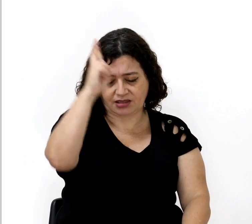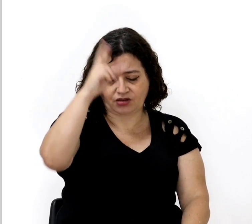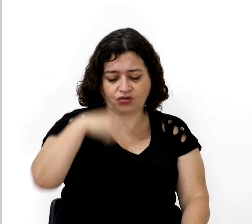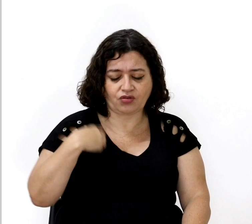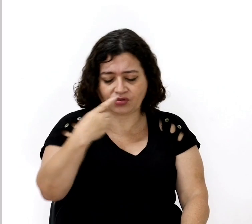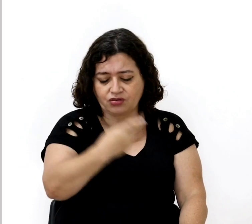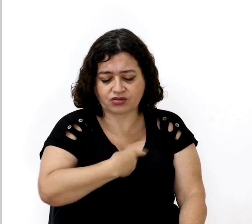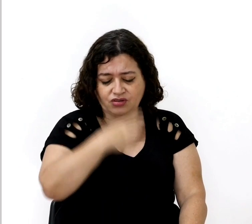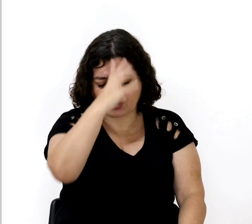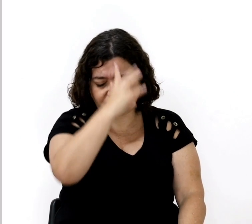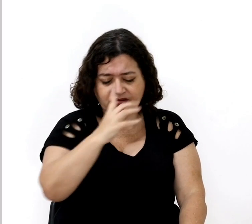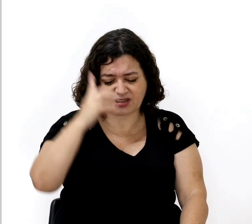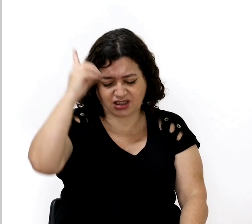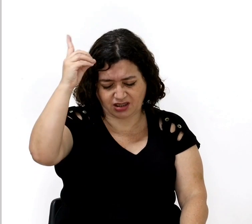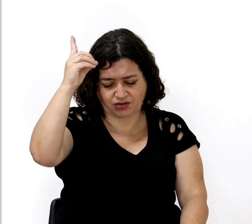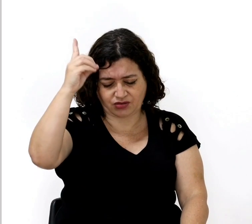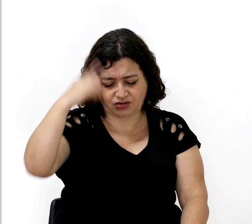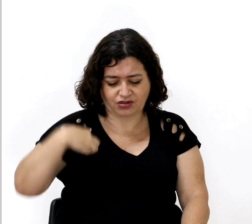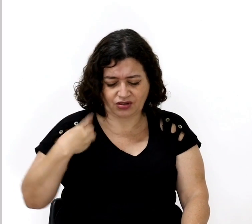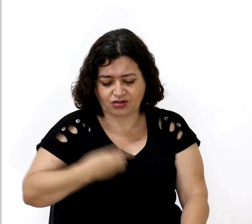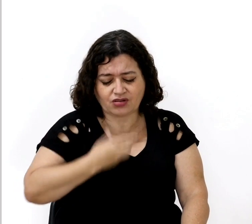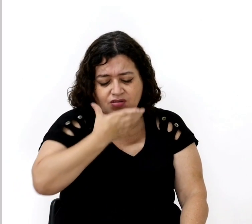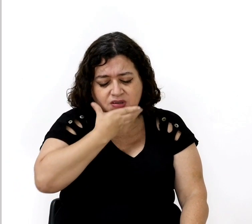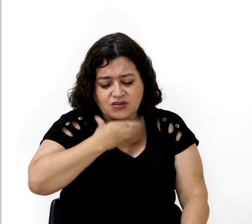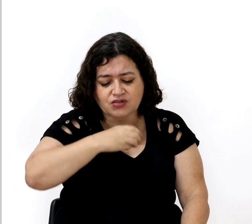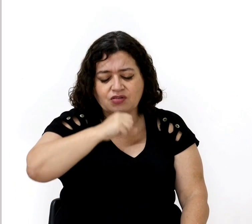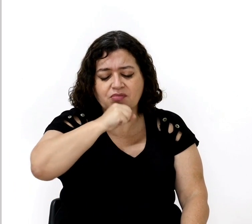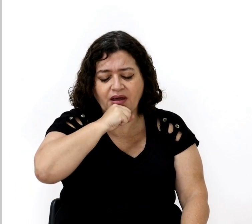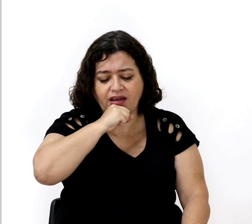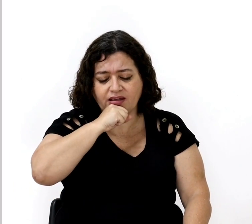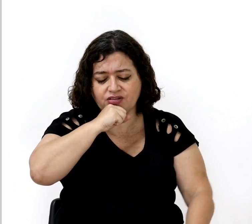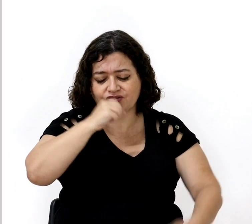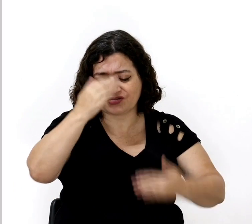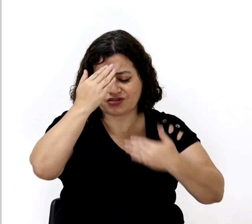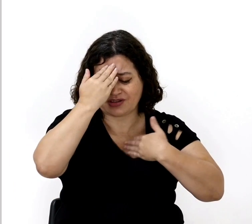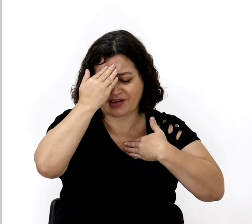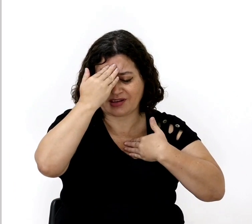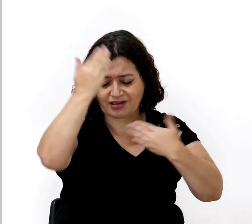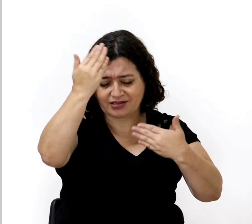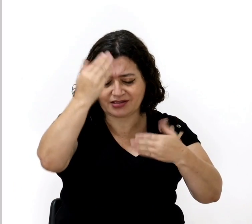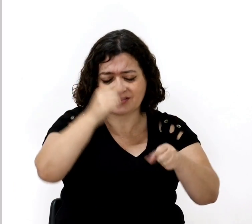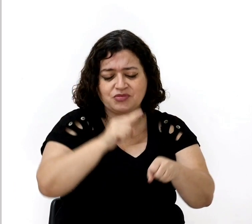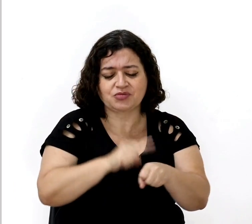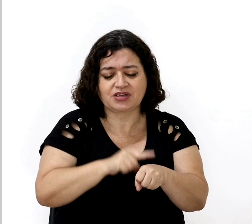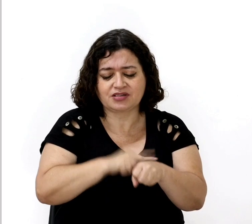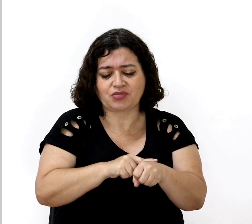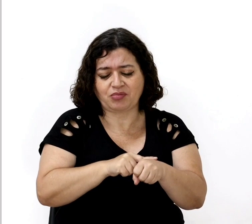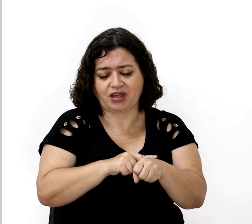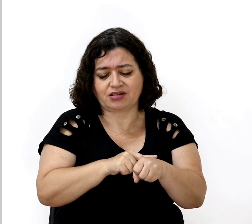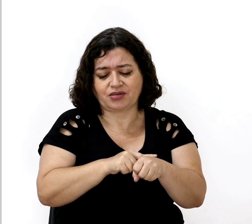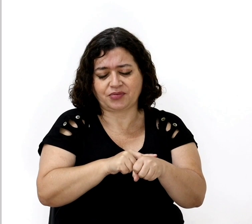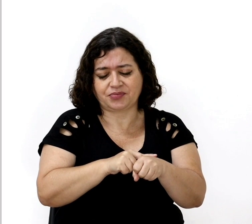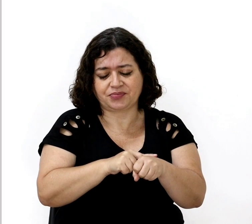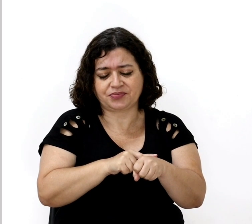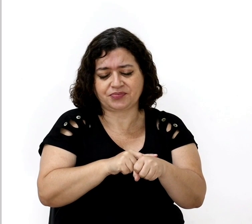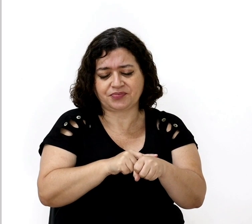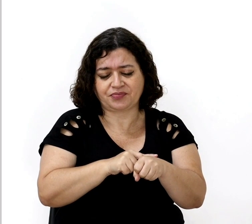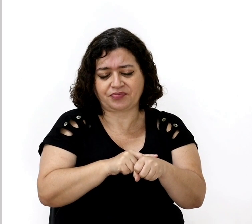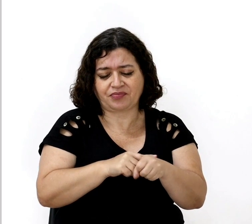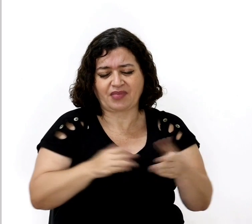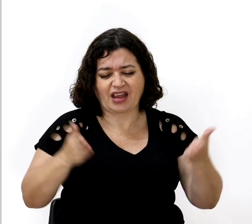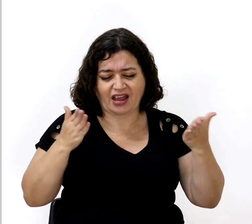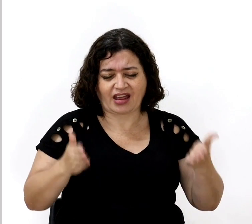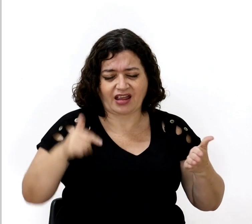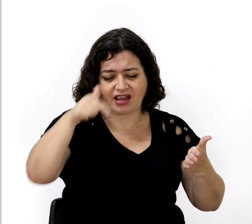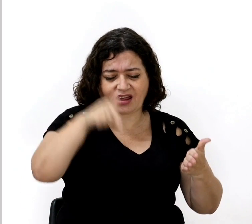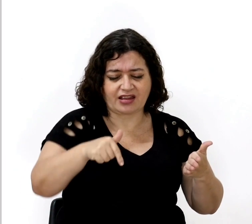Senhor, nosso Deus, nosso Pai, nós te agradecemos por esse momento, por esse